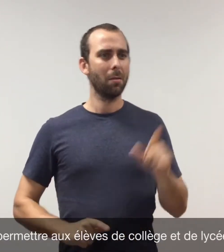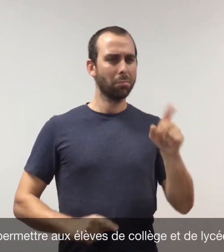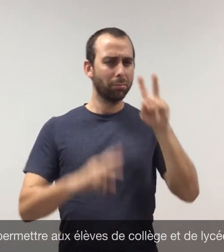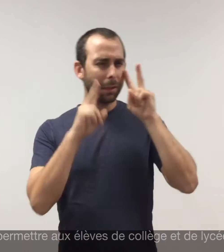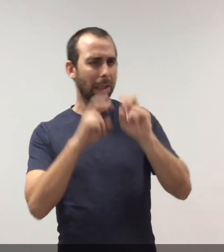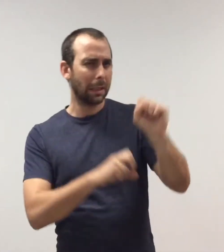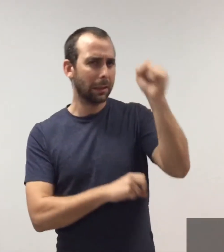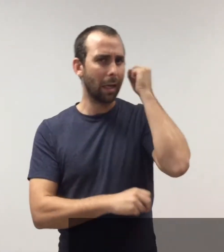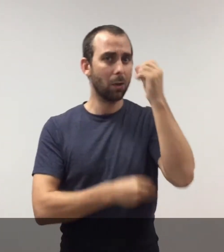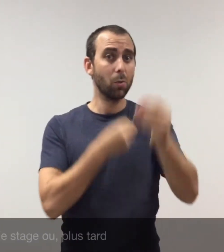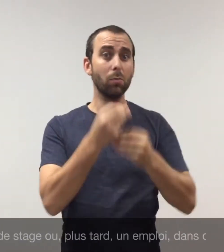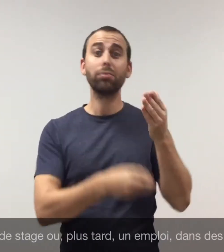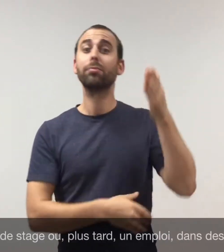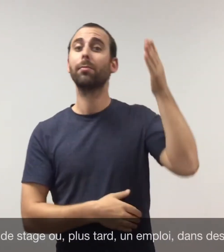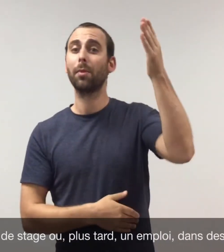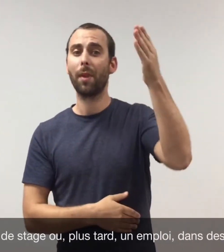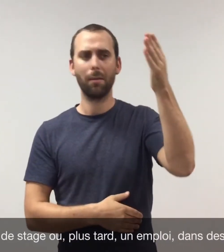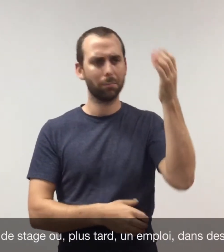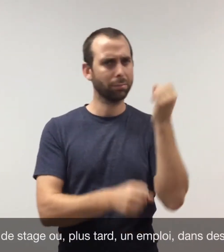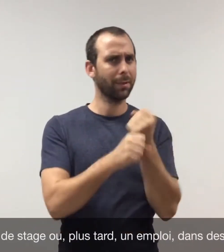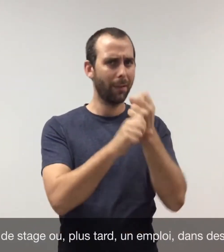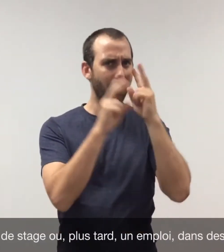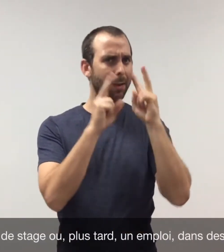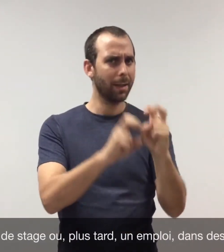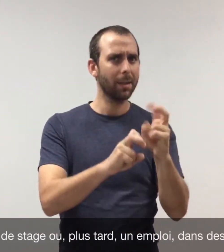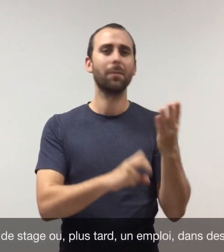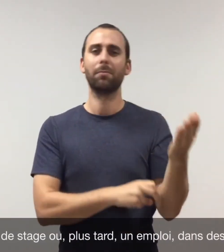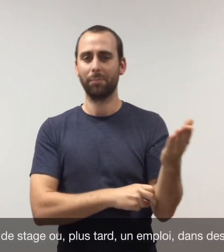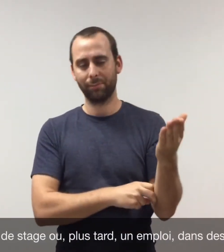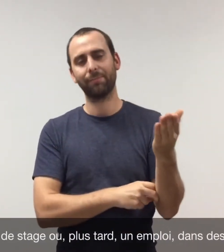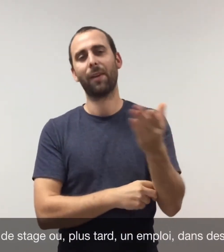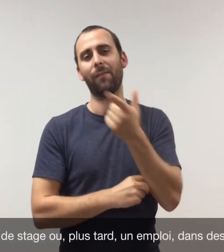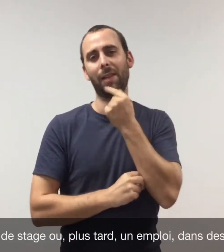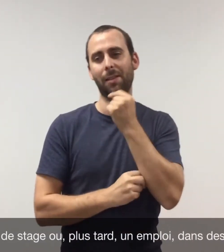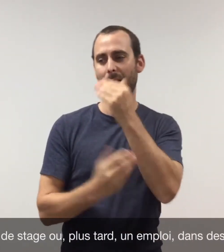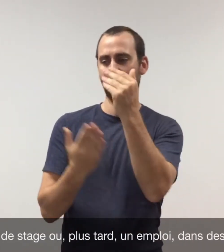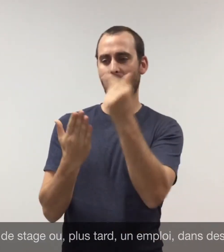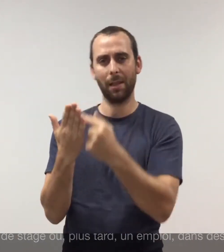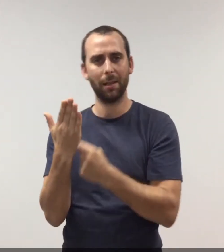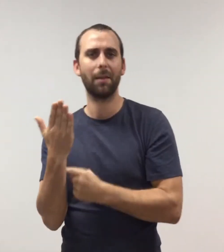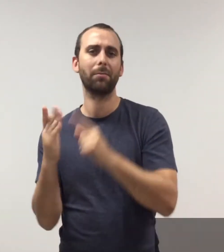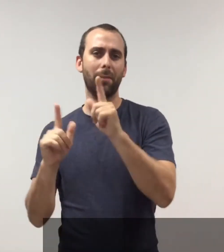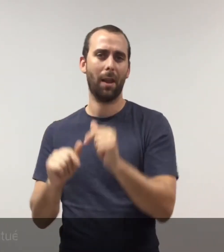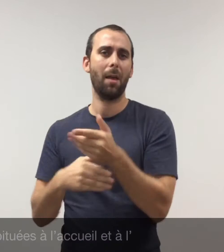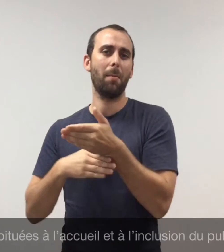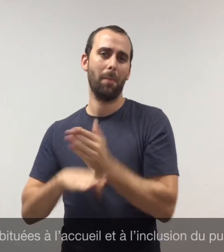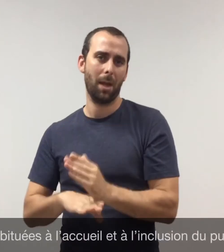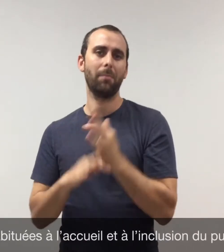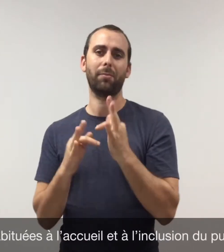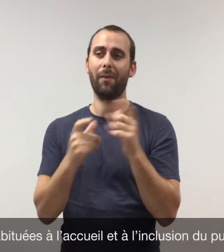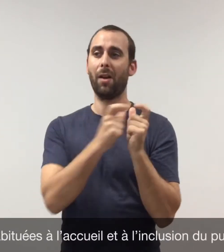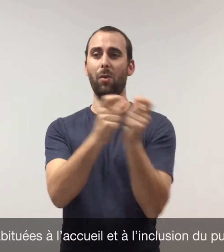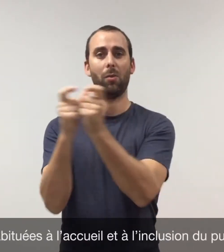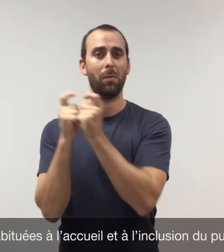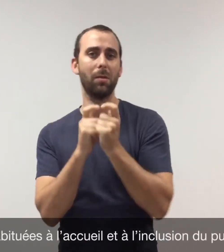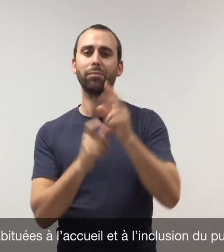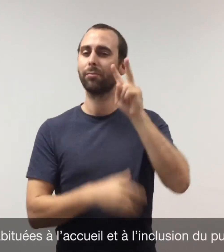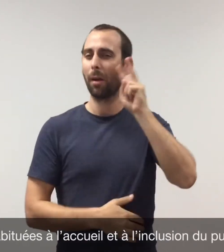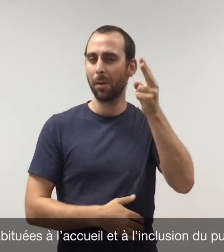de trouver facilement un lieu de stage et plus tard un emploi dans des entreprises sensibilisées, habituées à l'accueil